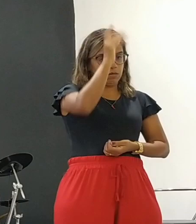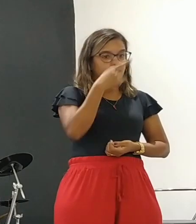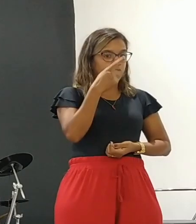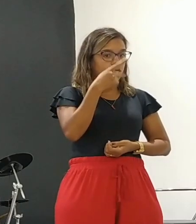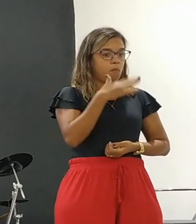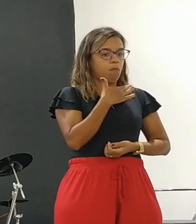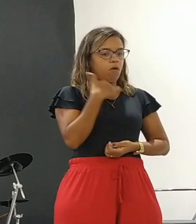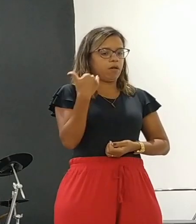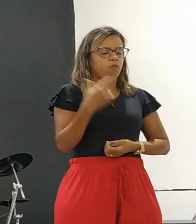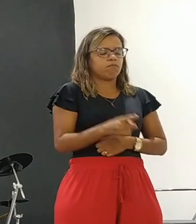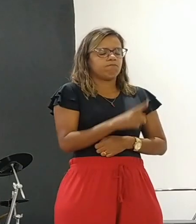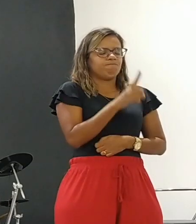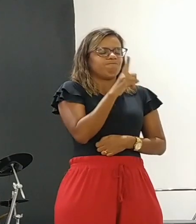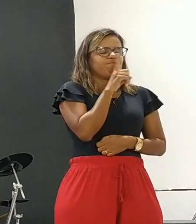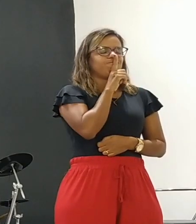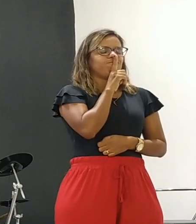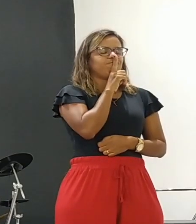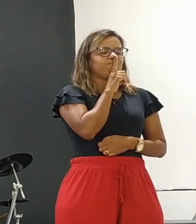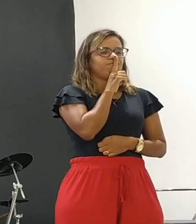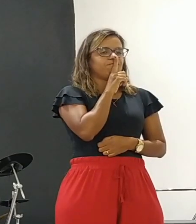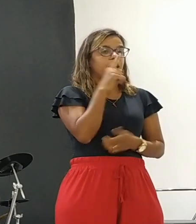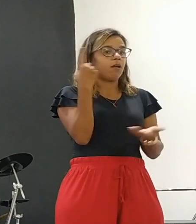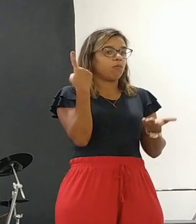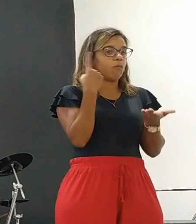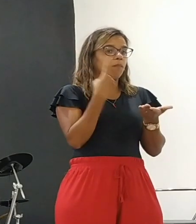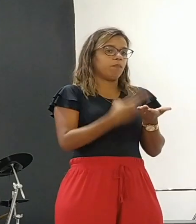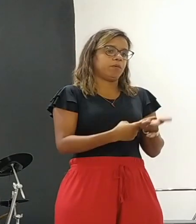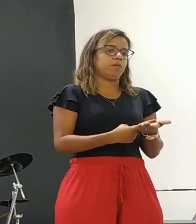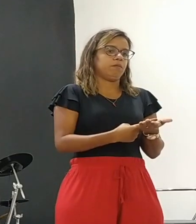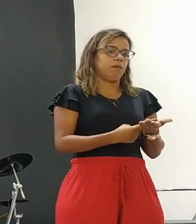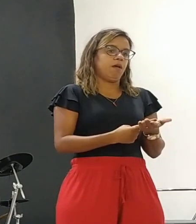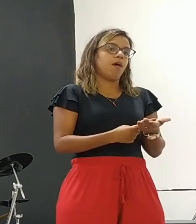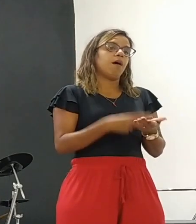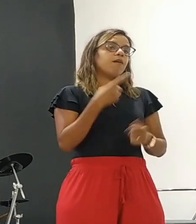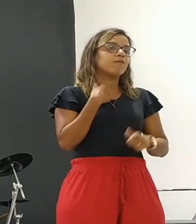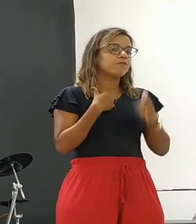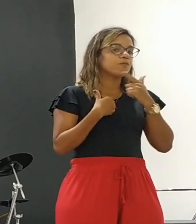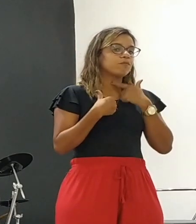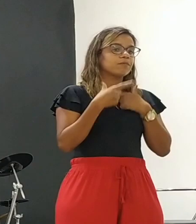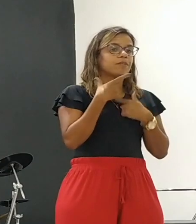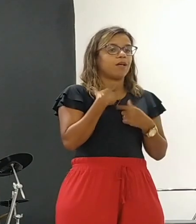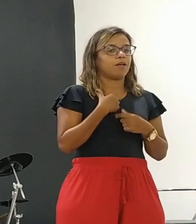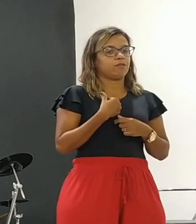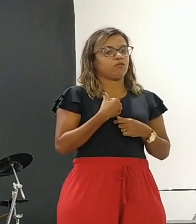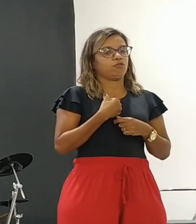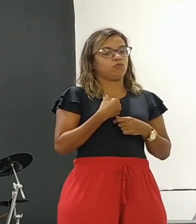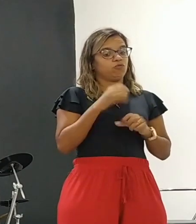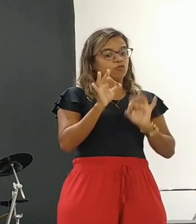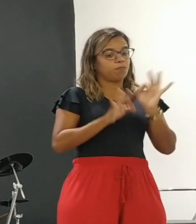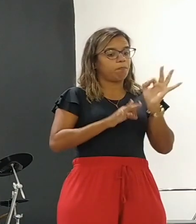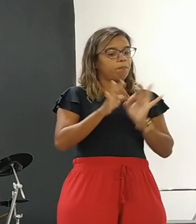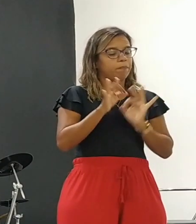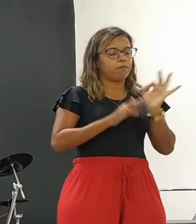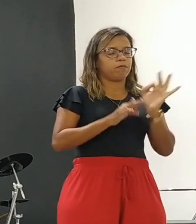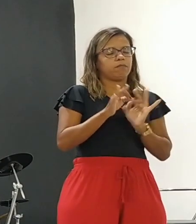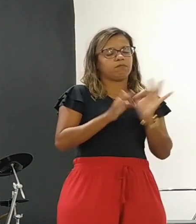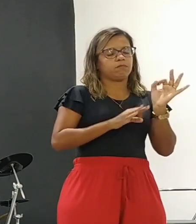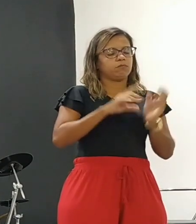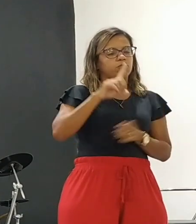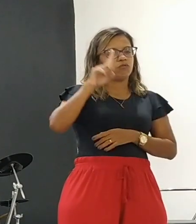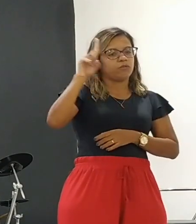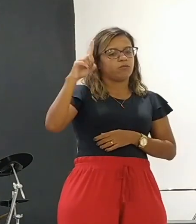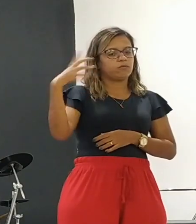calado para cumprir a vontade de Deus, para cumprir o propósito de Deus. Sabe qual é esse